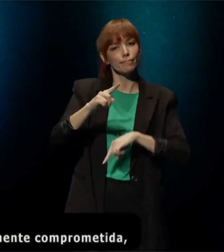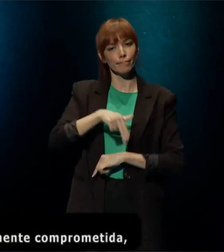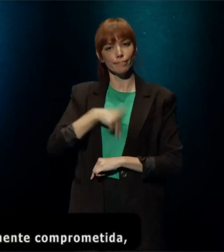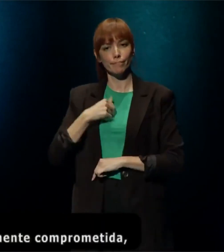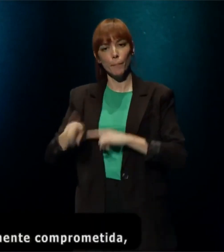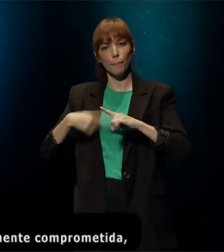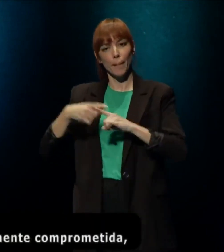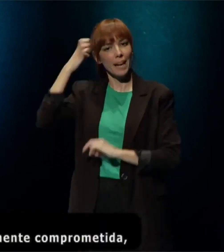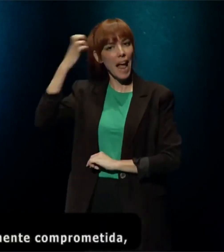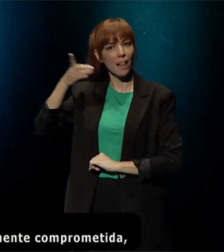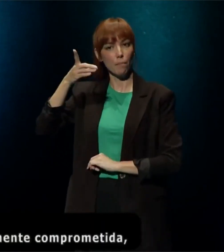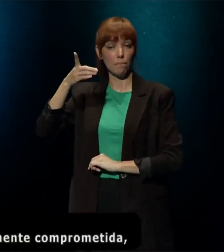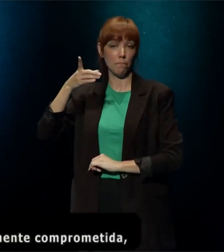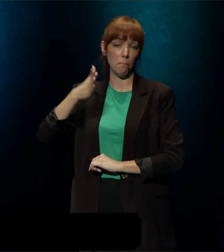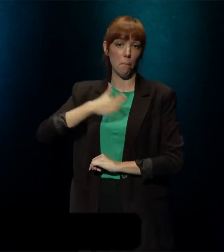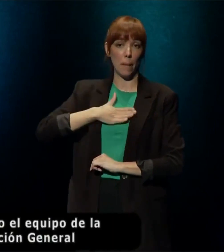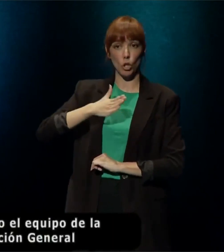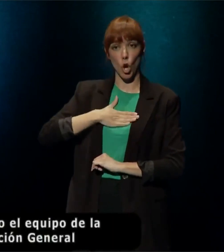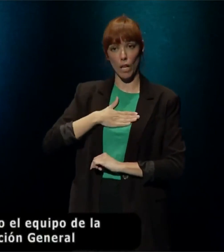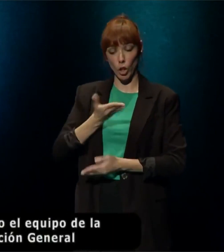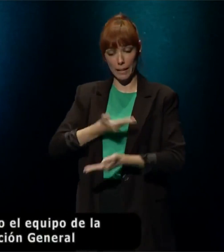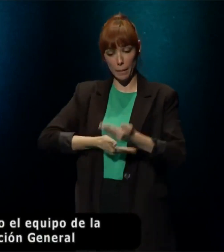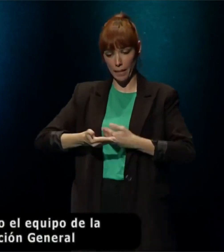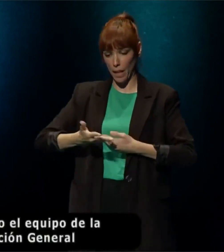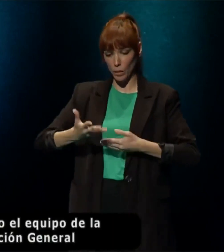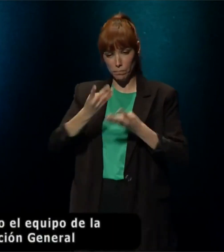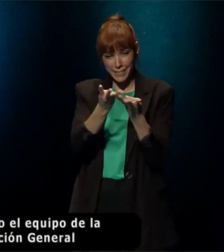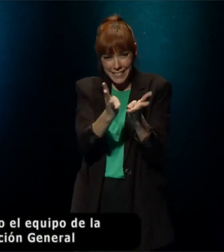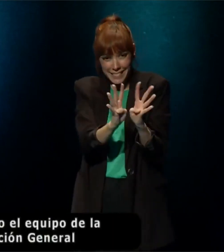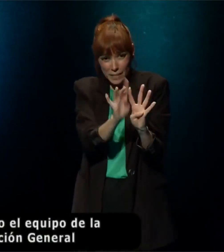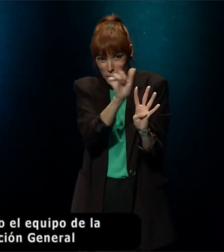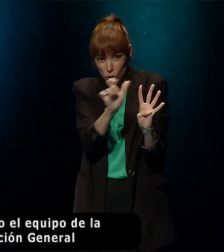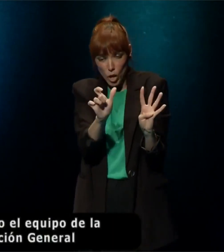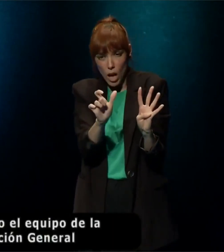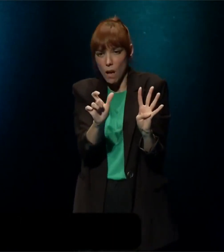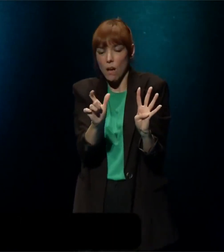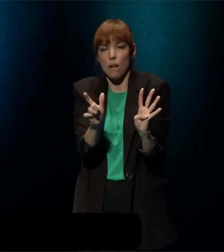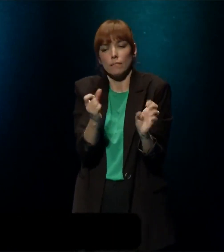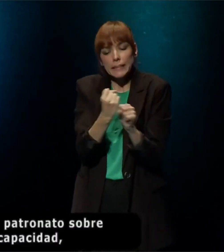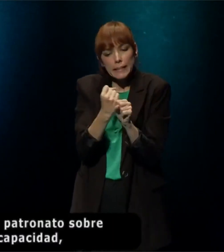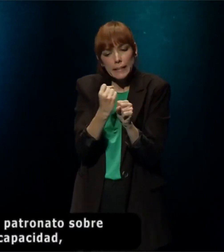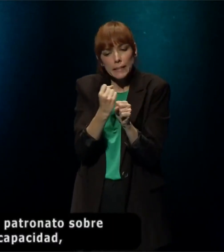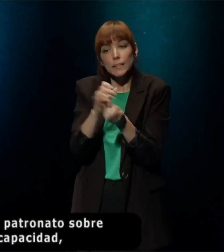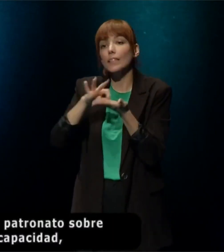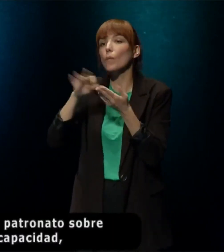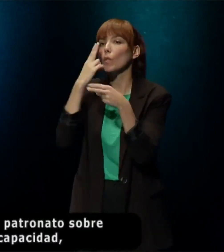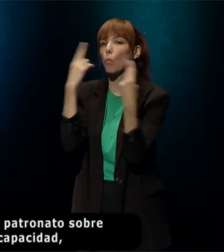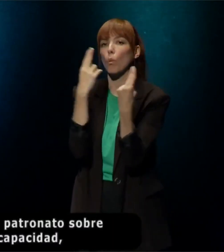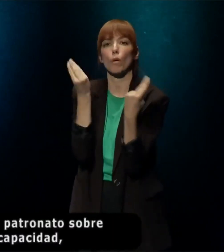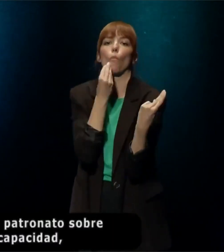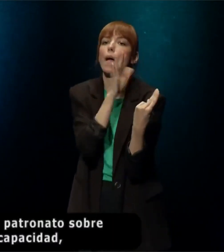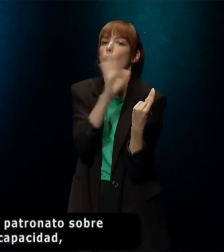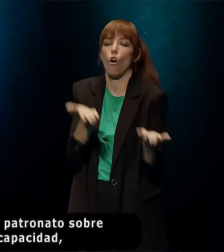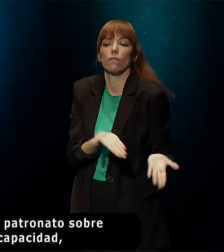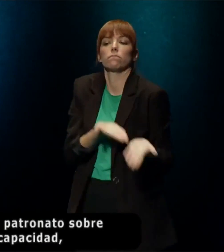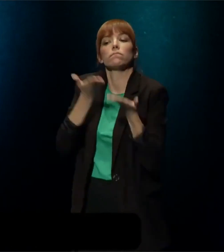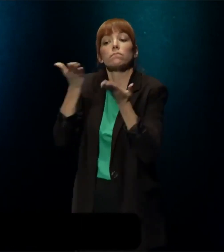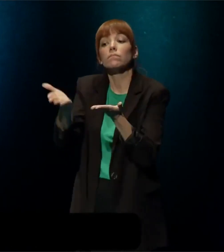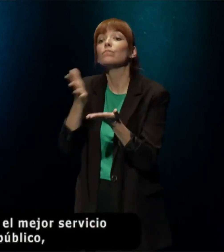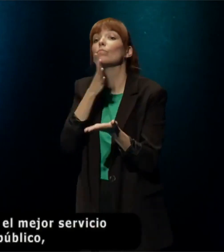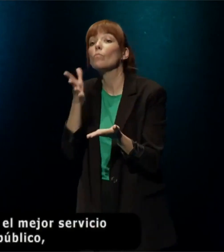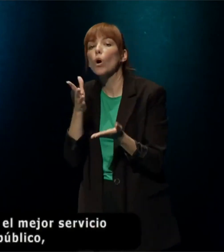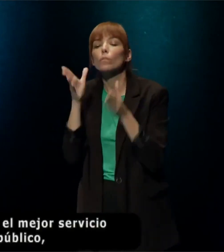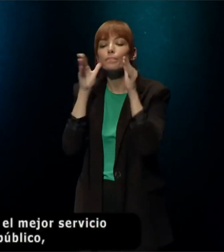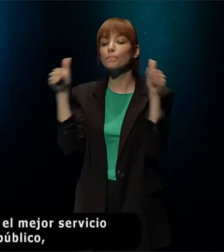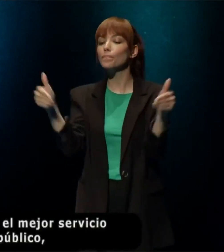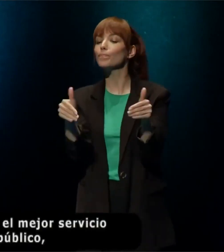sobre Discapacidad, que hacen el mejor servicio público, que es el que pone en el centro a las personas.